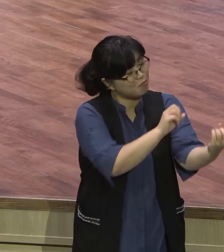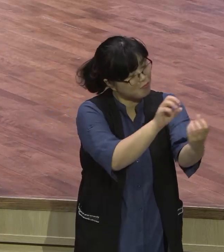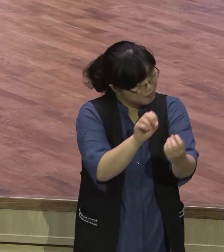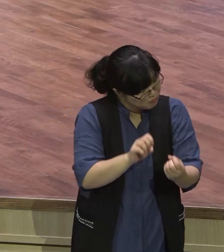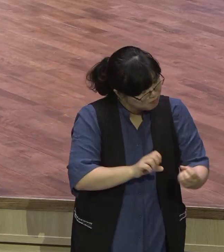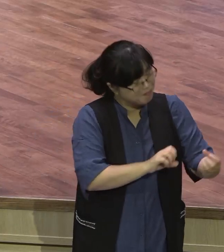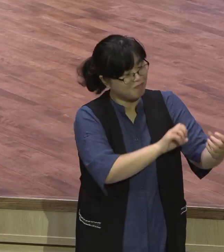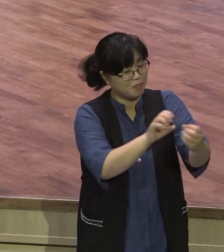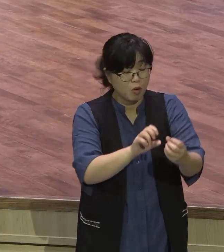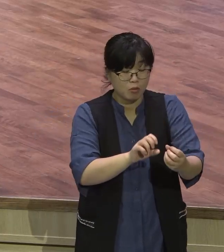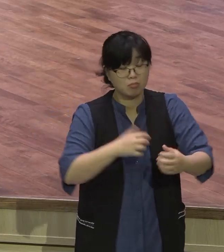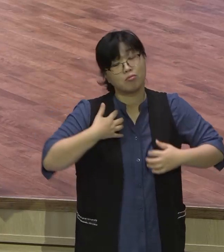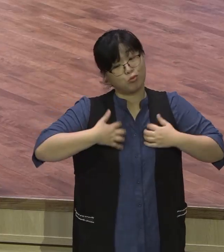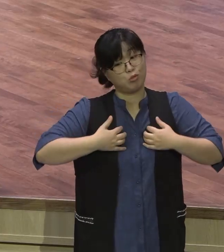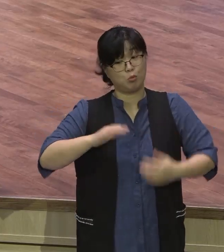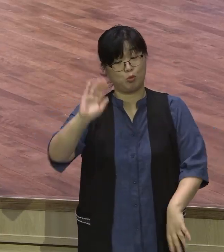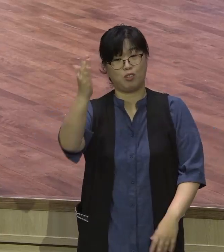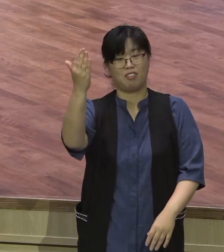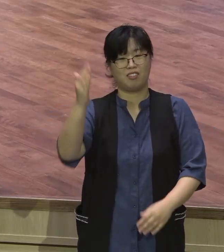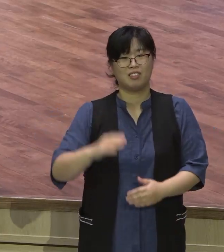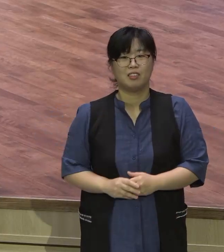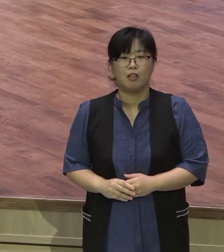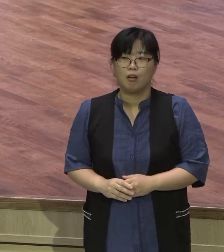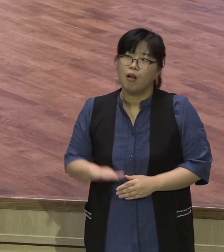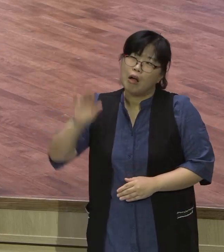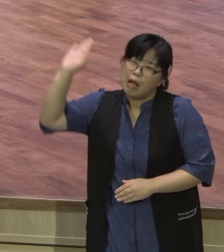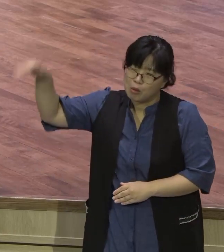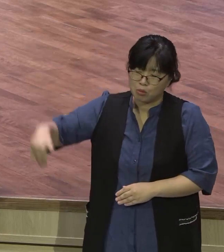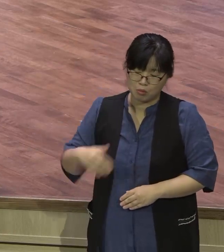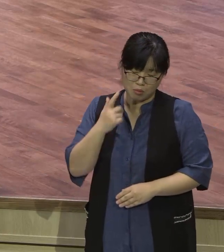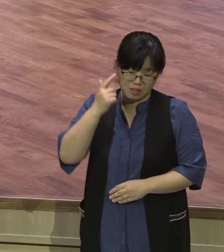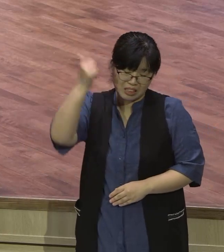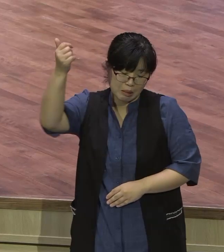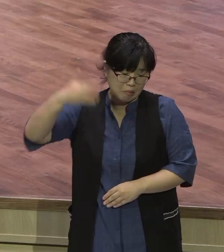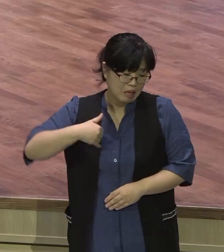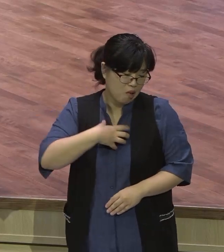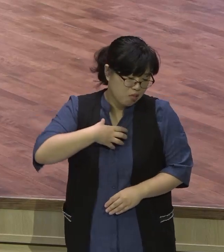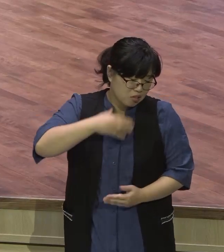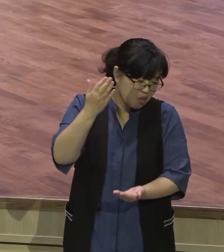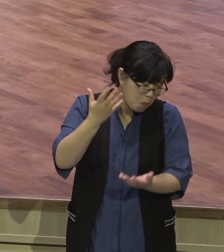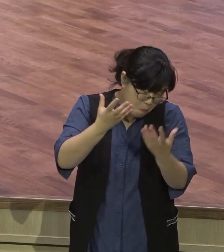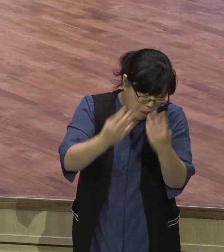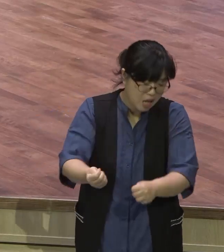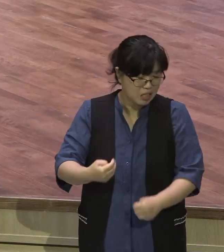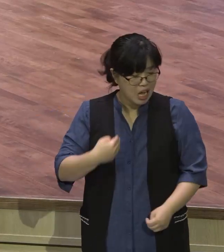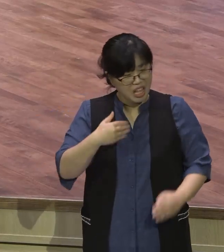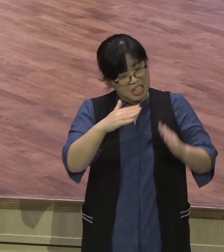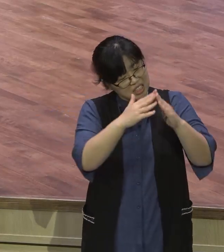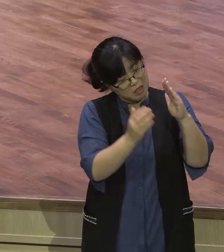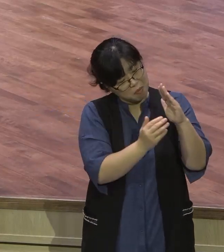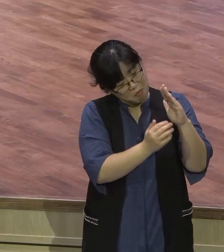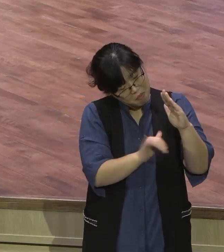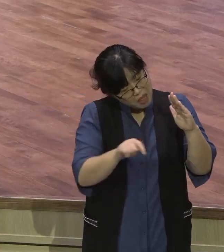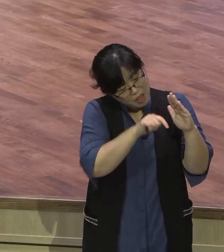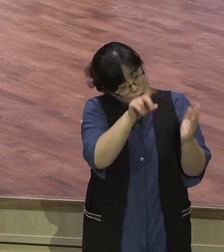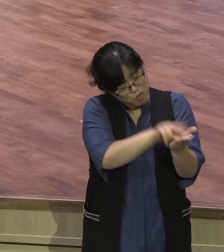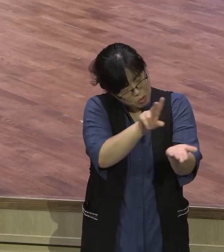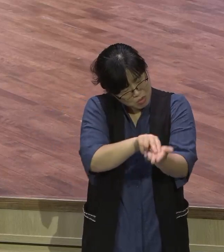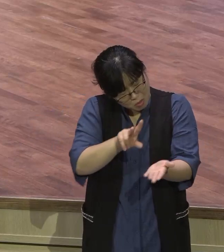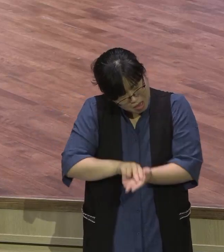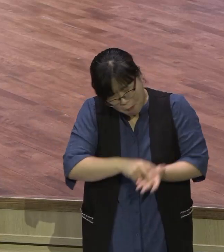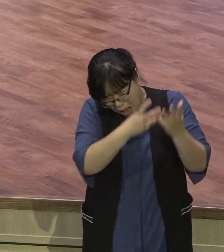빼지도 마시고 아이고 내가 이런 걱정이 많고 내가 이런 집에 다 사단 속 여러분이 이 복음 회복이 가보면 그게 다